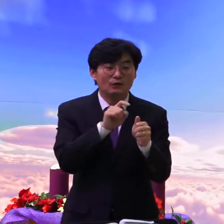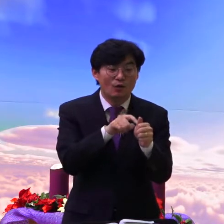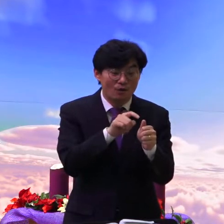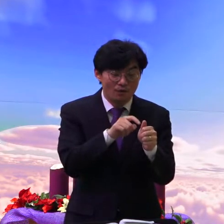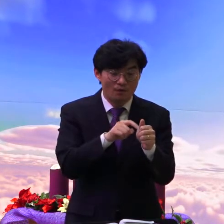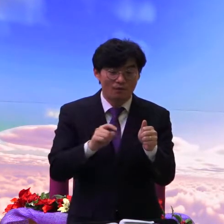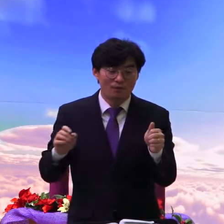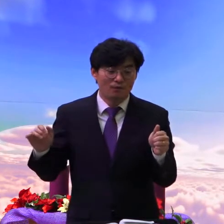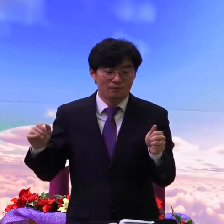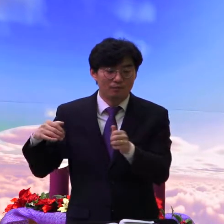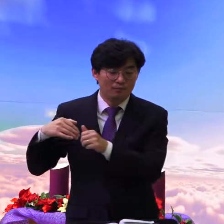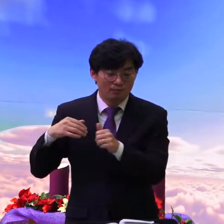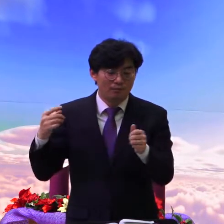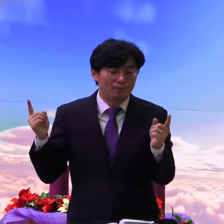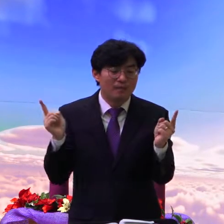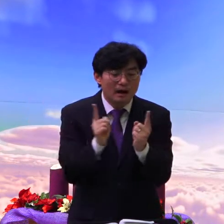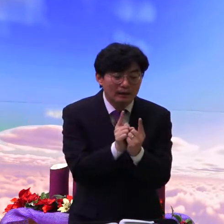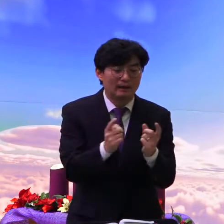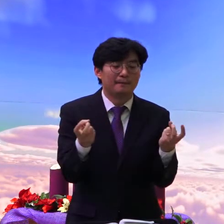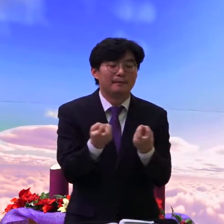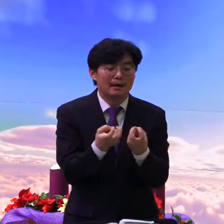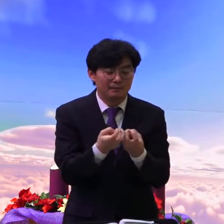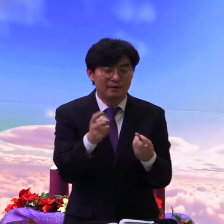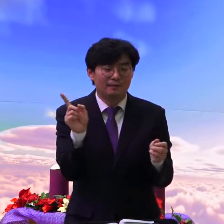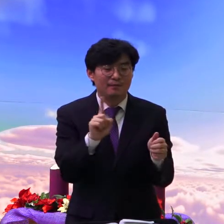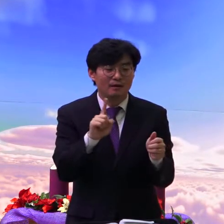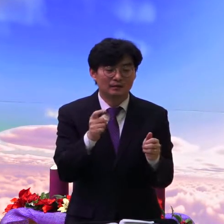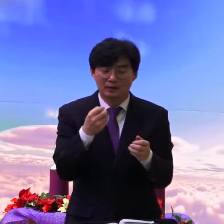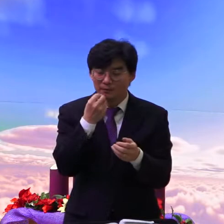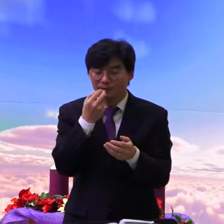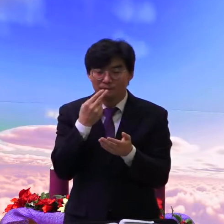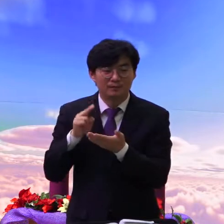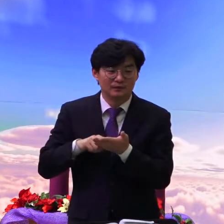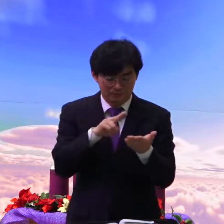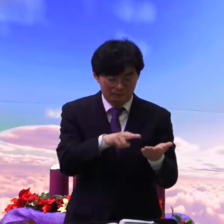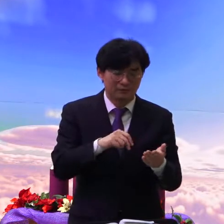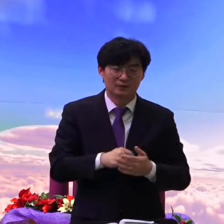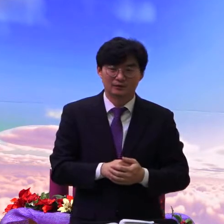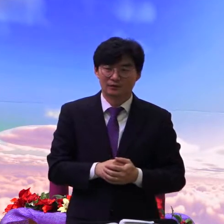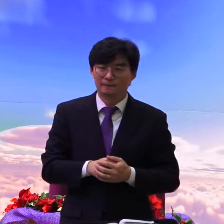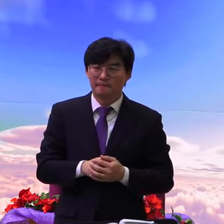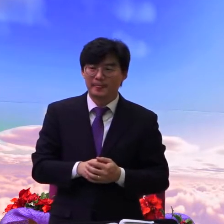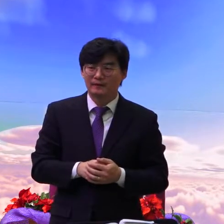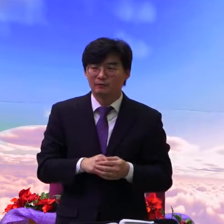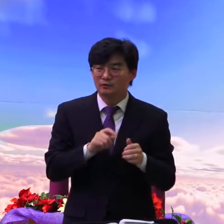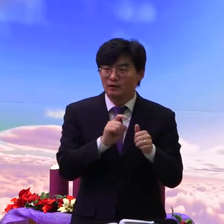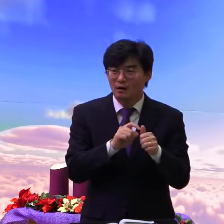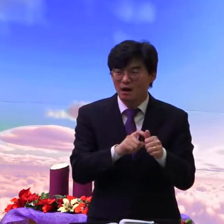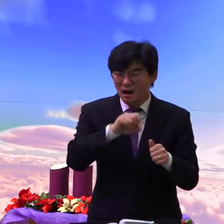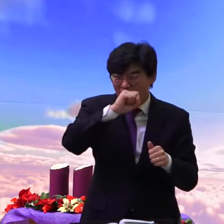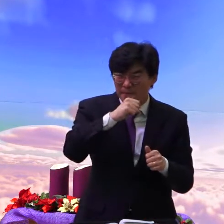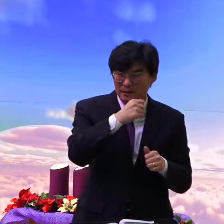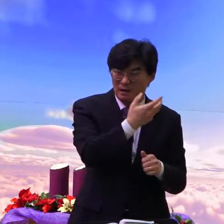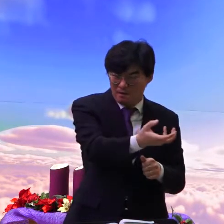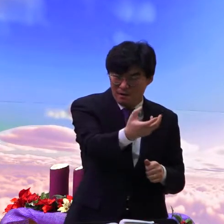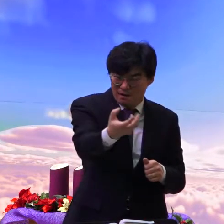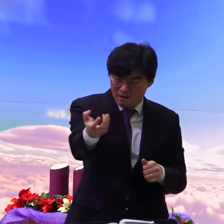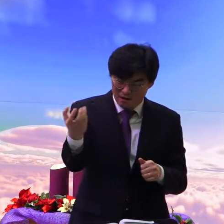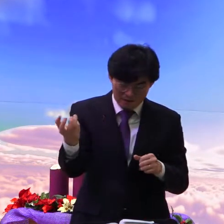있으면 알려주시기 바랍니다. 하고 서신을 보냈습니다. 리빙스턴이 얼마나 열정적으로 얼마나 부지런히 아프리카 오지를